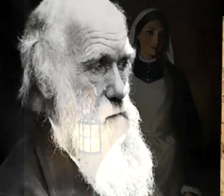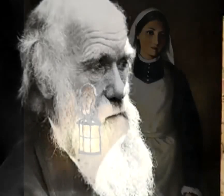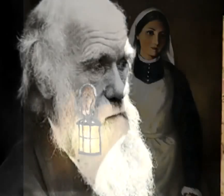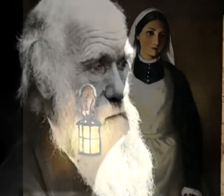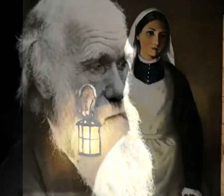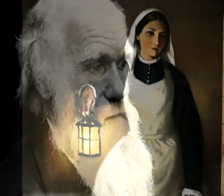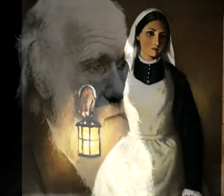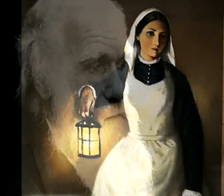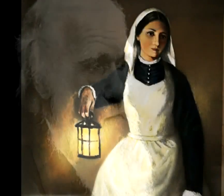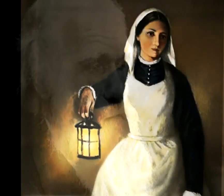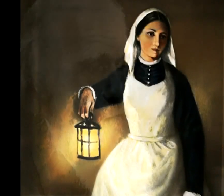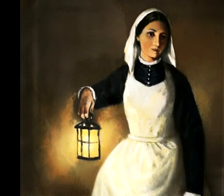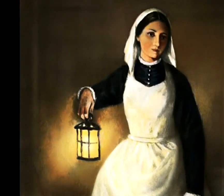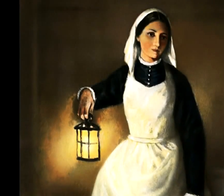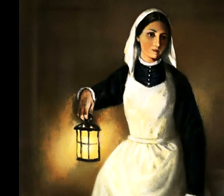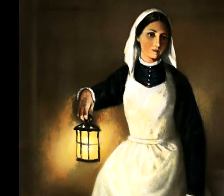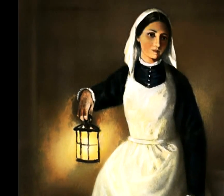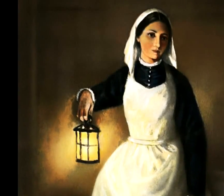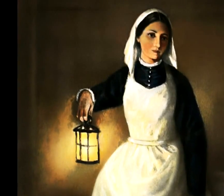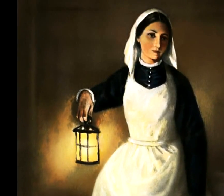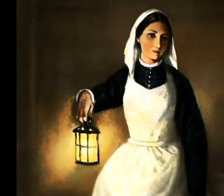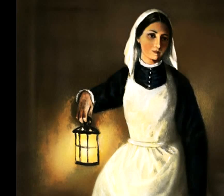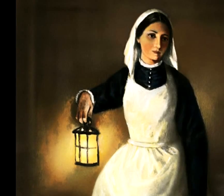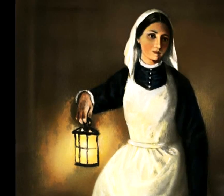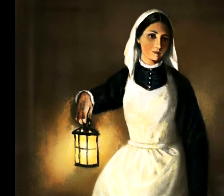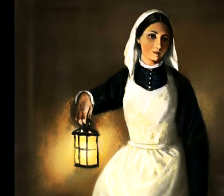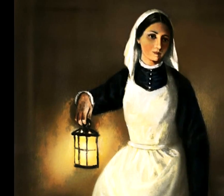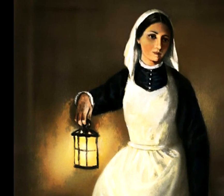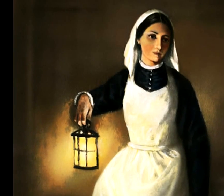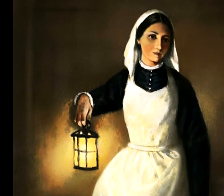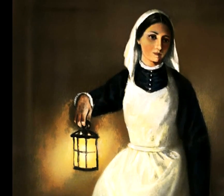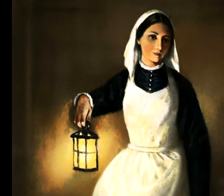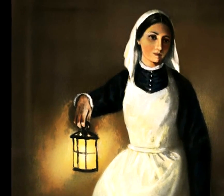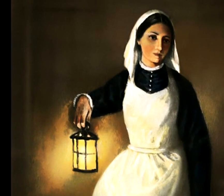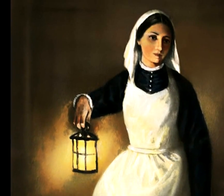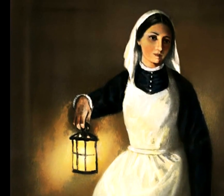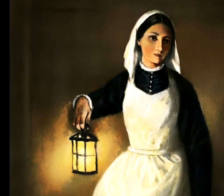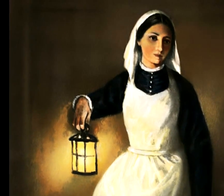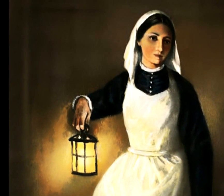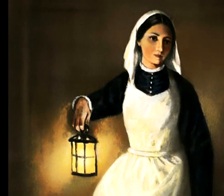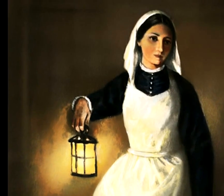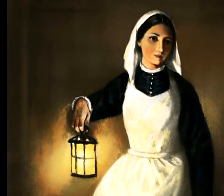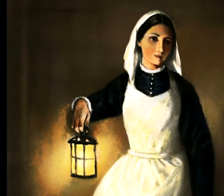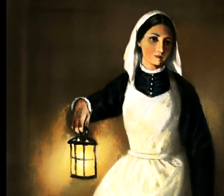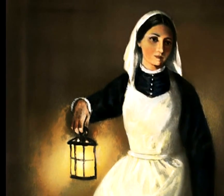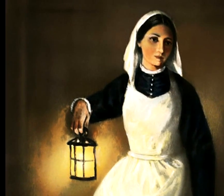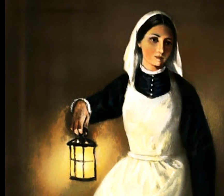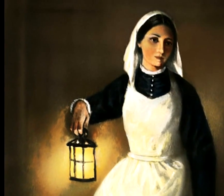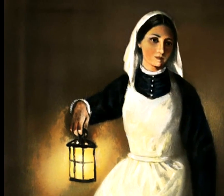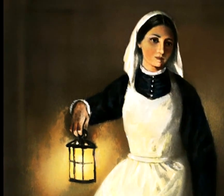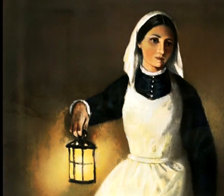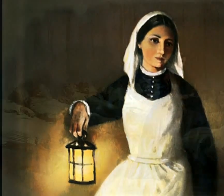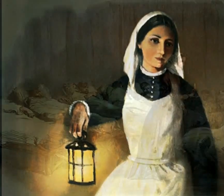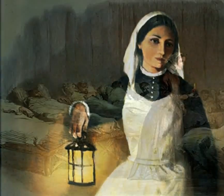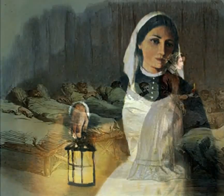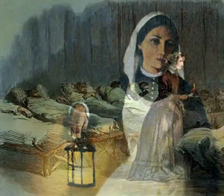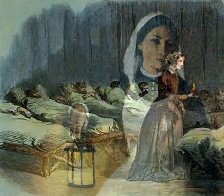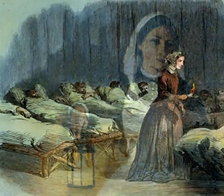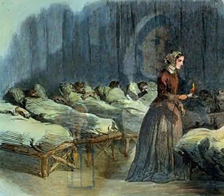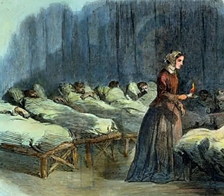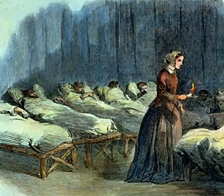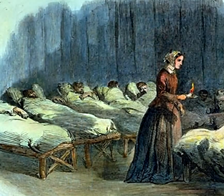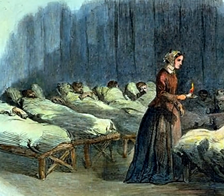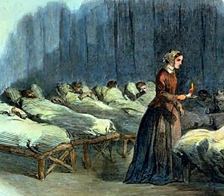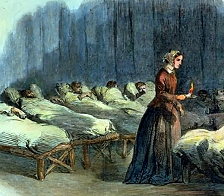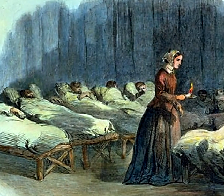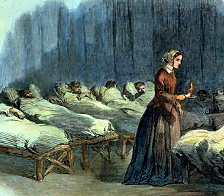ya que en su día de nacimiento se conmemora el Día Mundial de la Fibromialgia, el 12 de mayo, que es Florence Nightingale, que es una